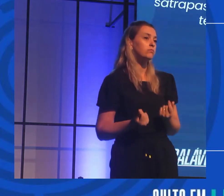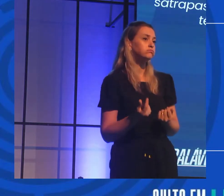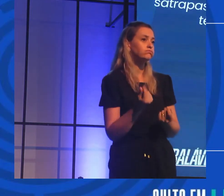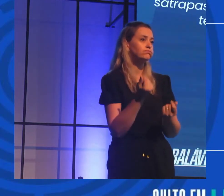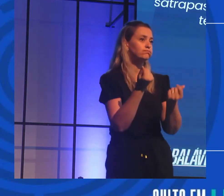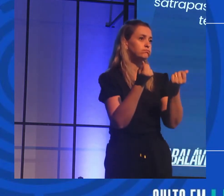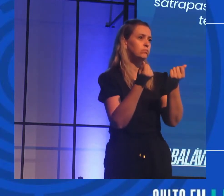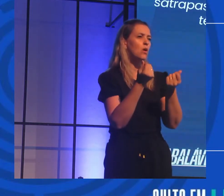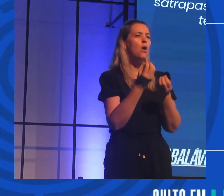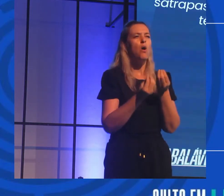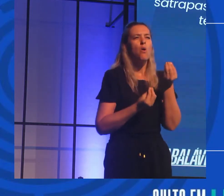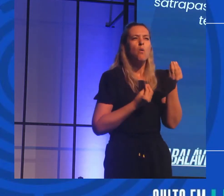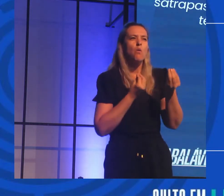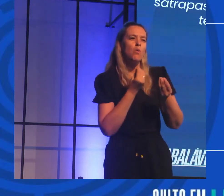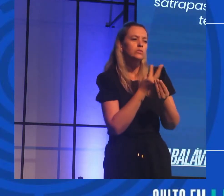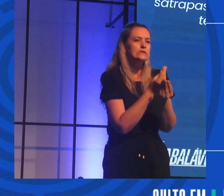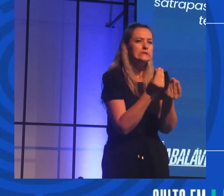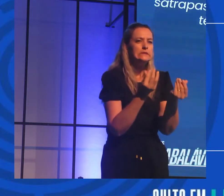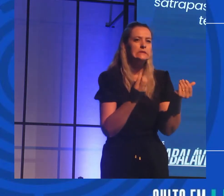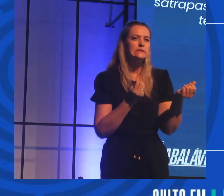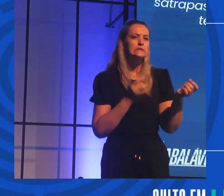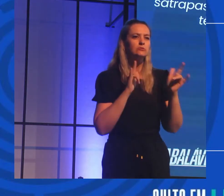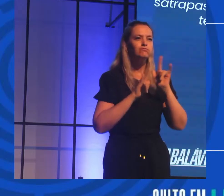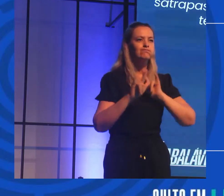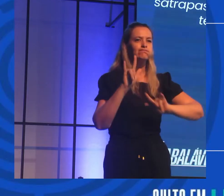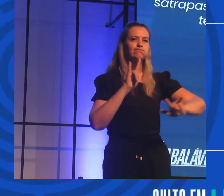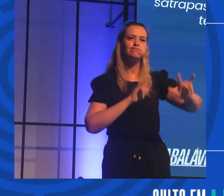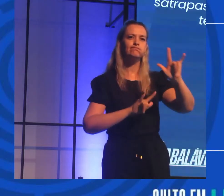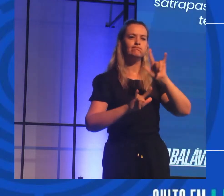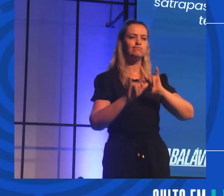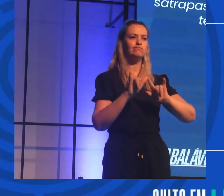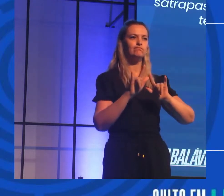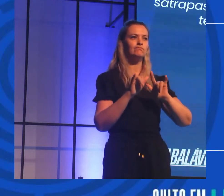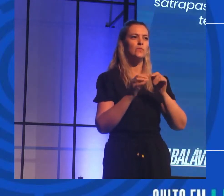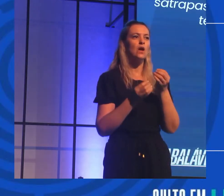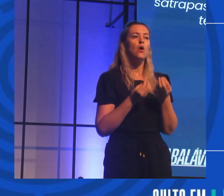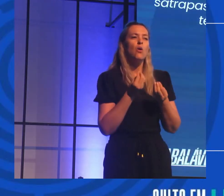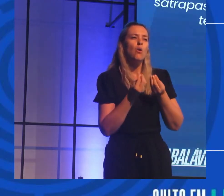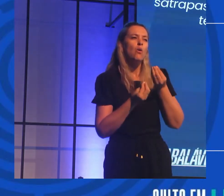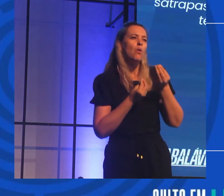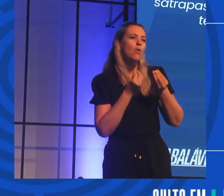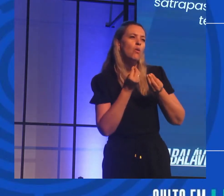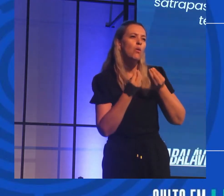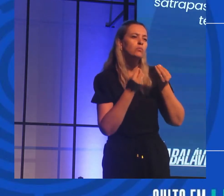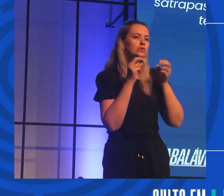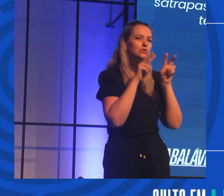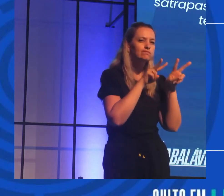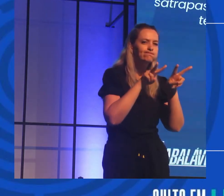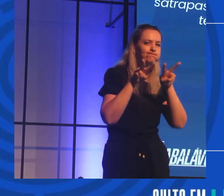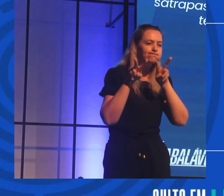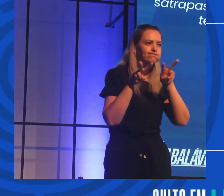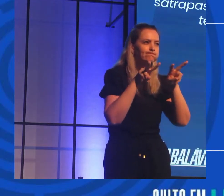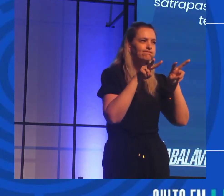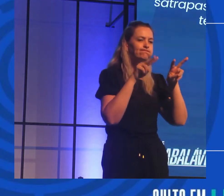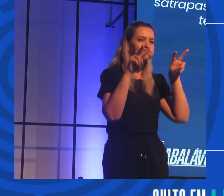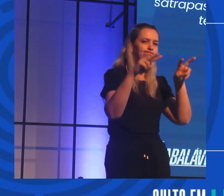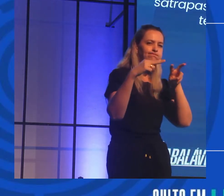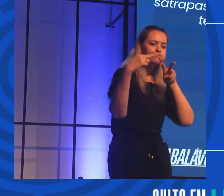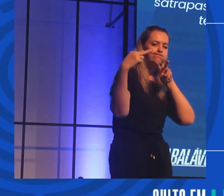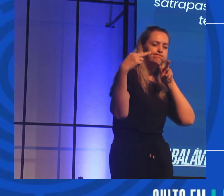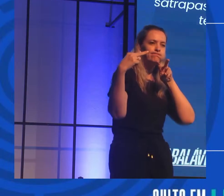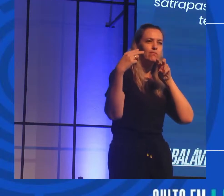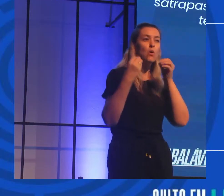as pessoas, como de fato nos relacionamos, como olhamos para o sexo oposto, como olhamos para as pessoas do mesmo sexo, como de